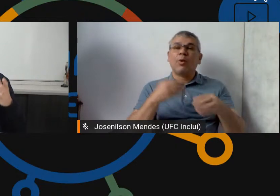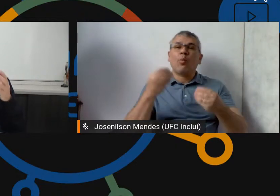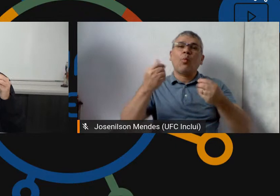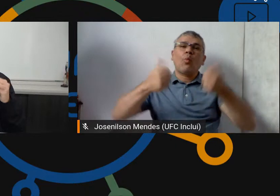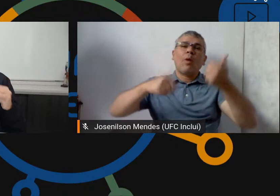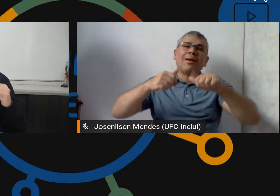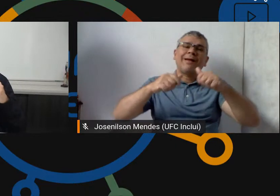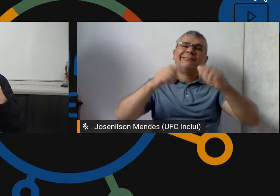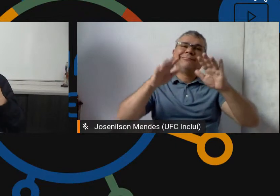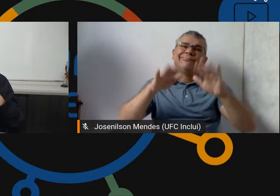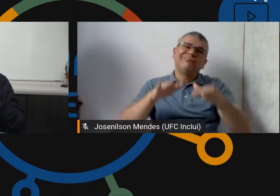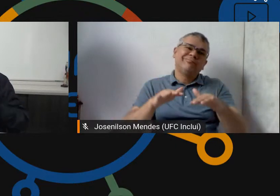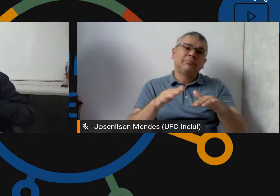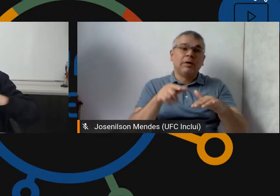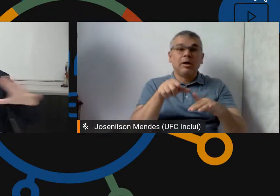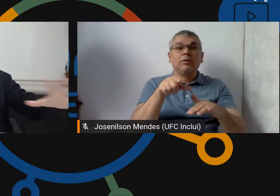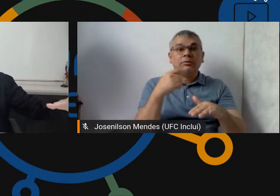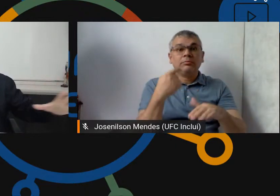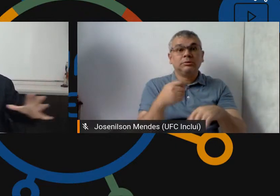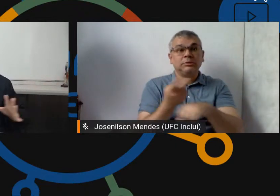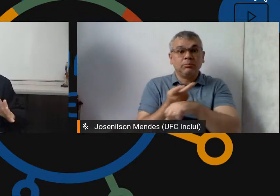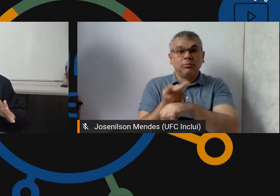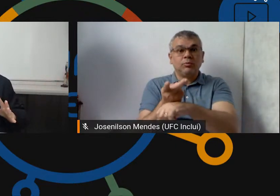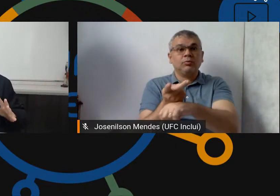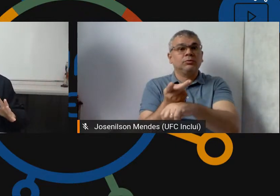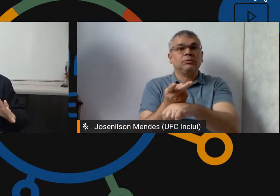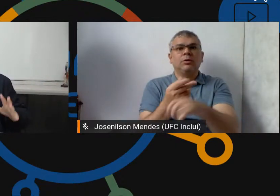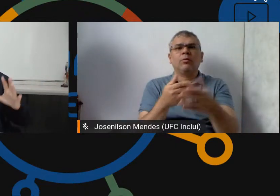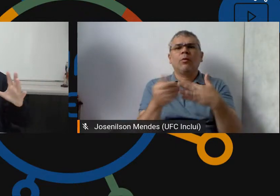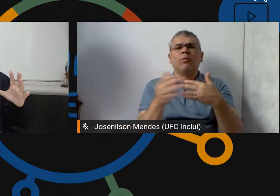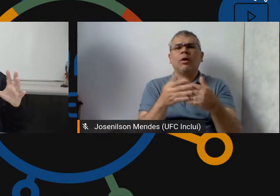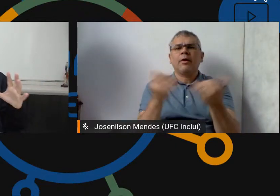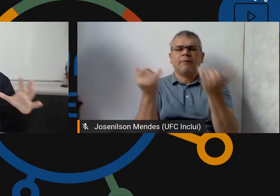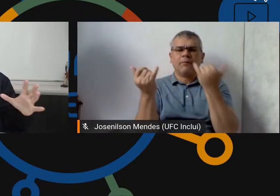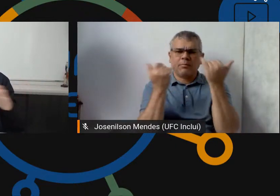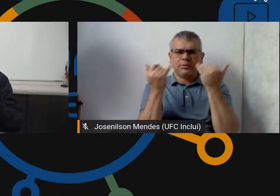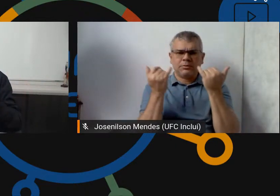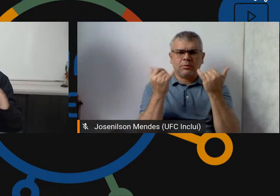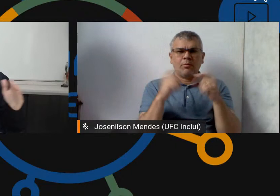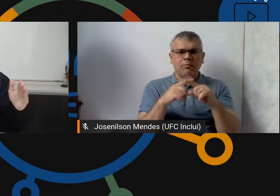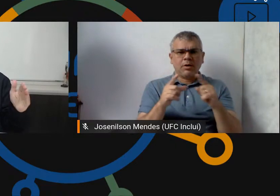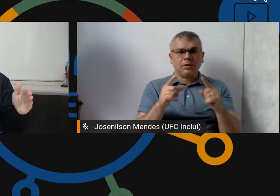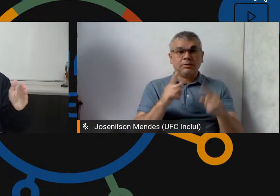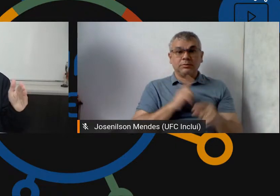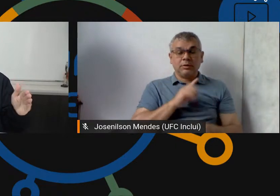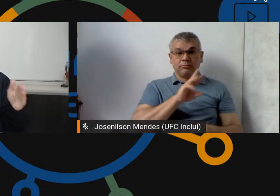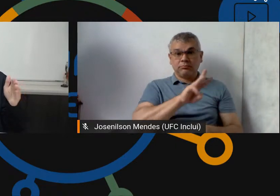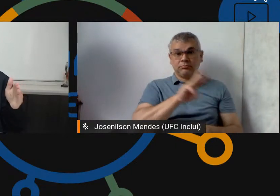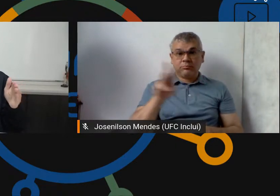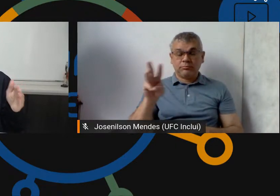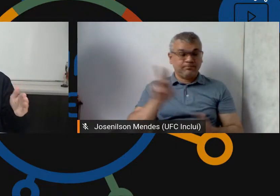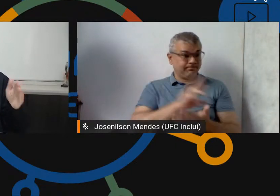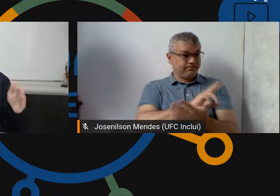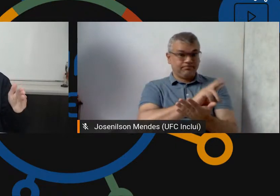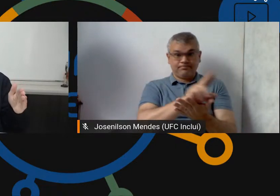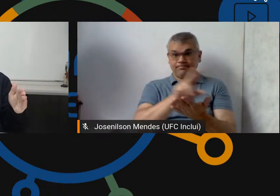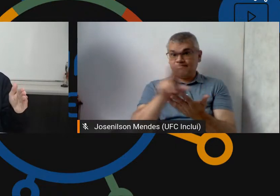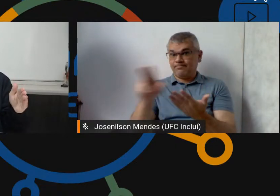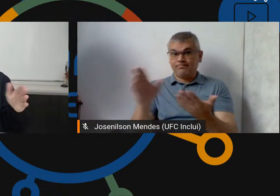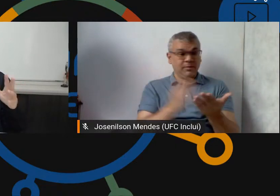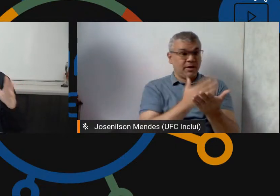pesquisa precisa que você busque qualquer informação. Mas quando você pega uma plataforma que está cheia de revistas, o que vai